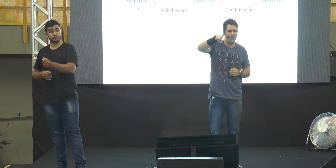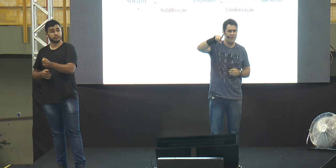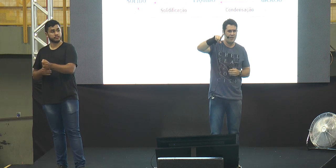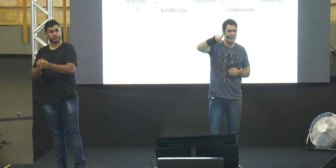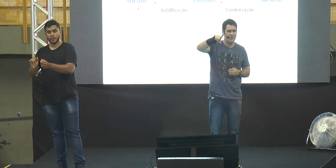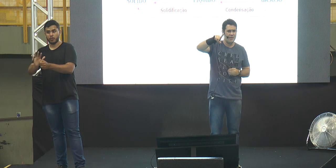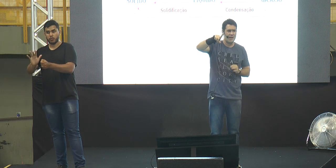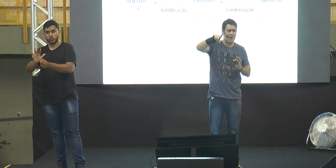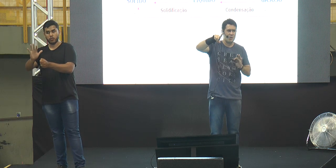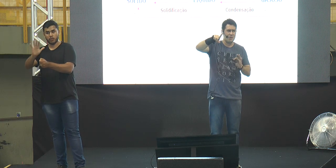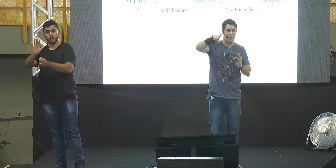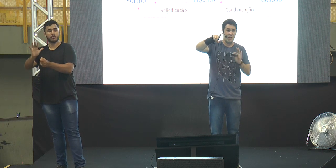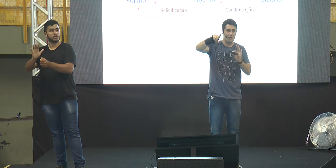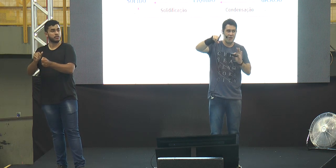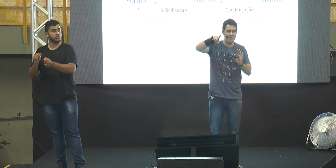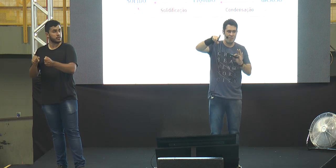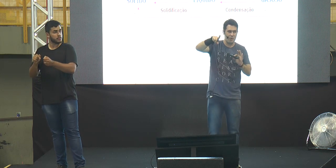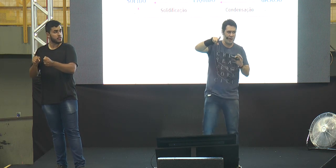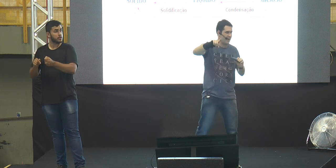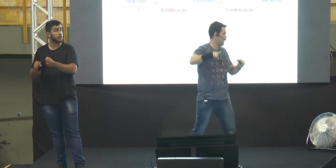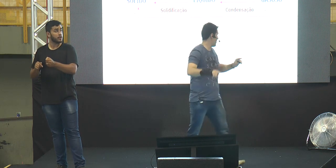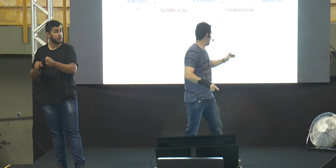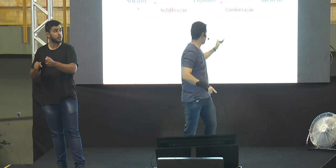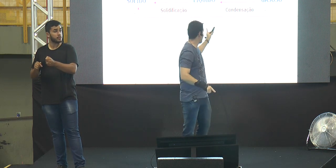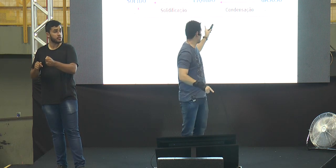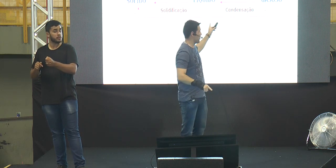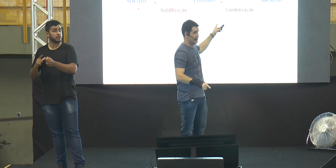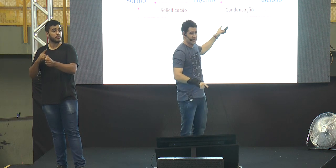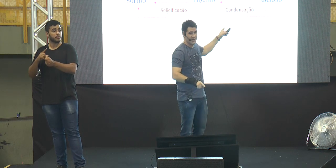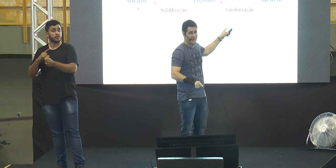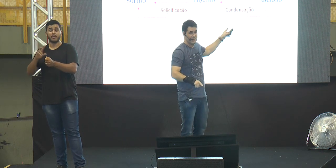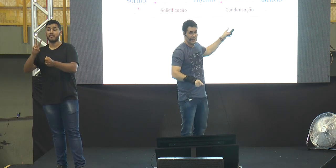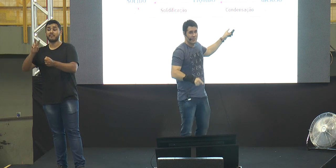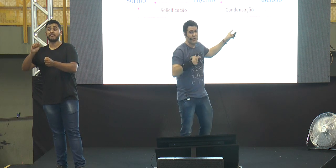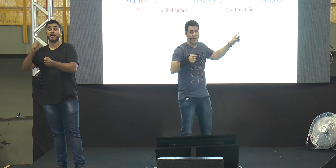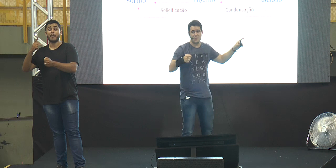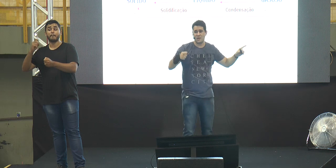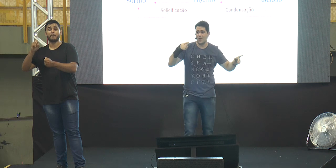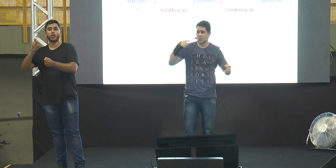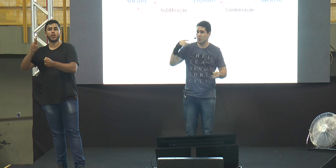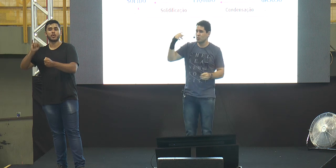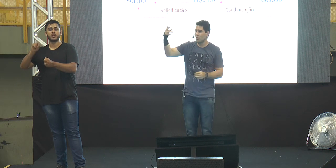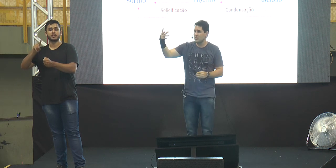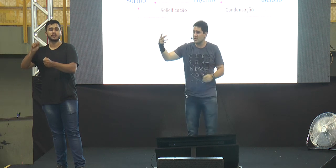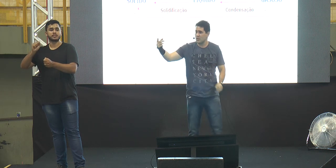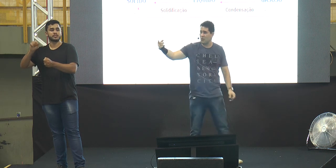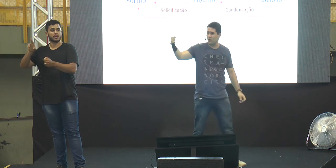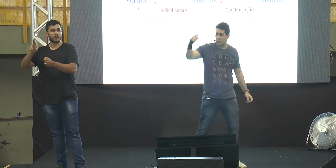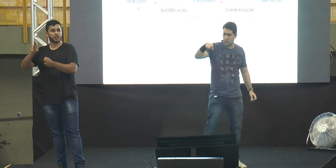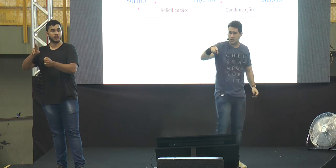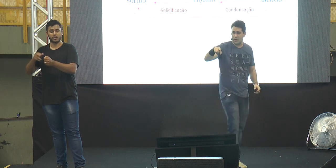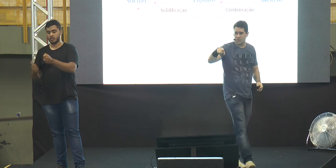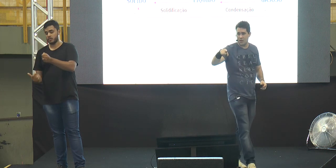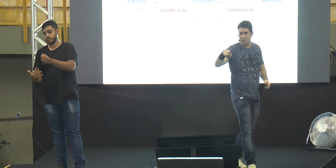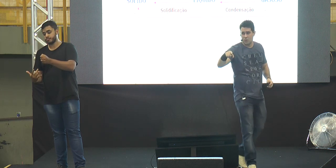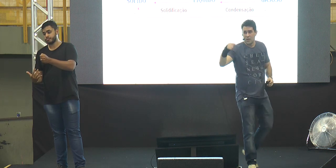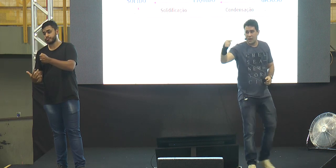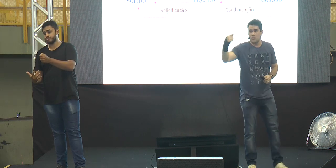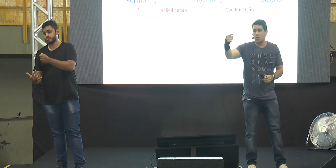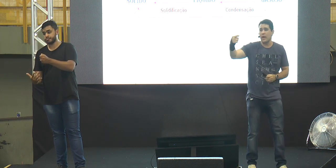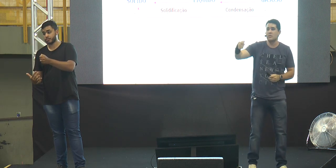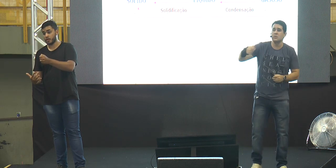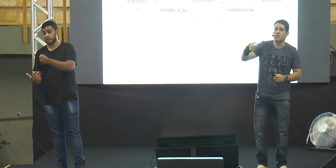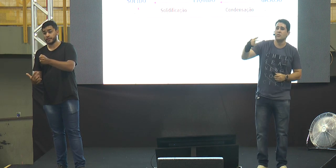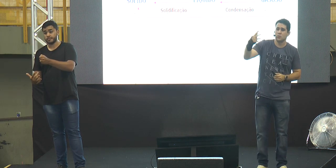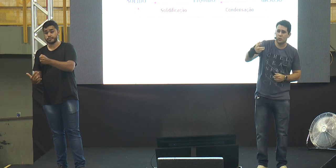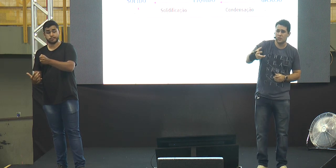evaporar? Calma, Levi, ela não vai evaporar, ela vai vaporizar. Porque nesse caso, como eu estou utilizando uma fonte externa de calor e